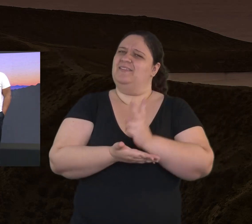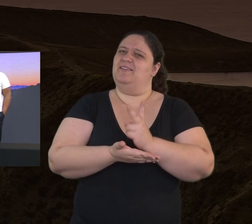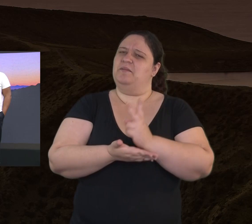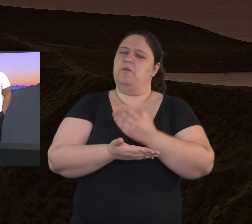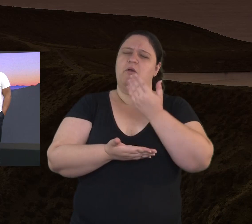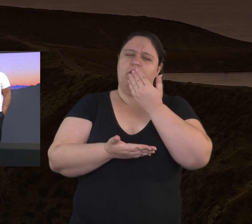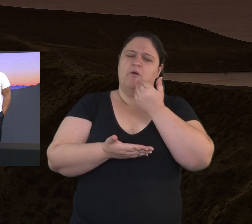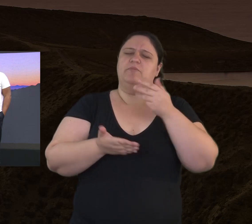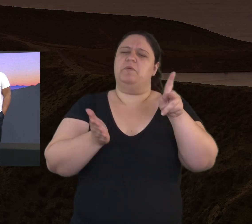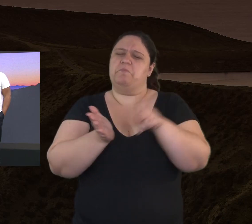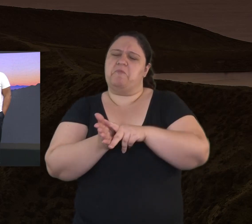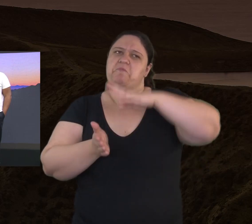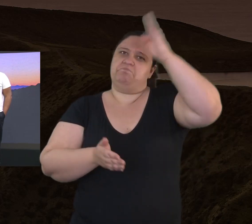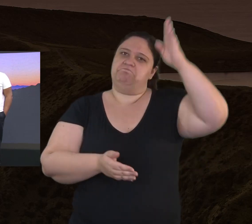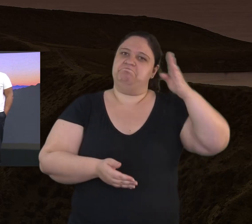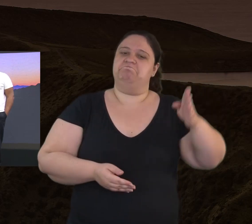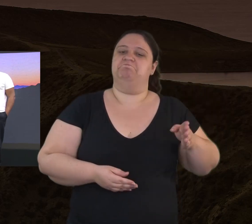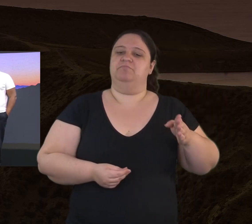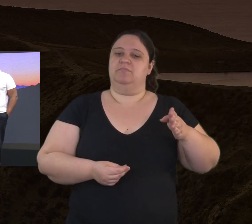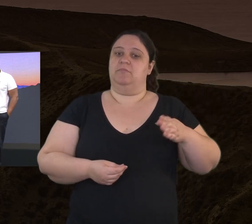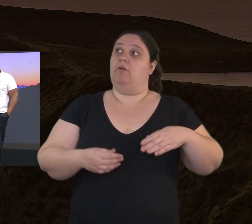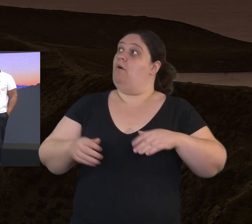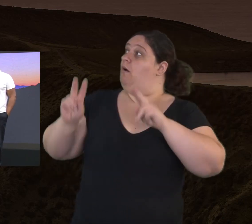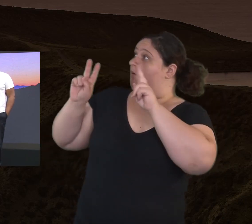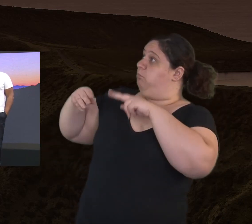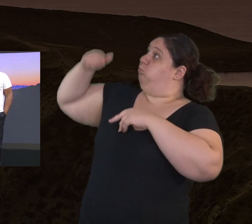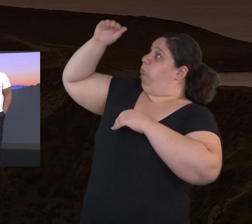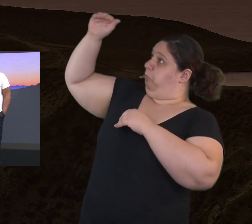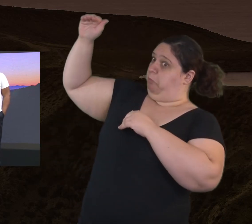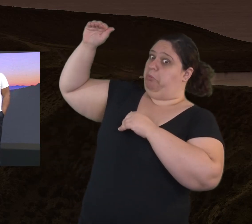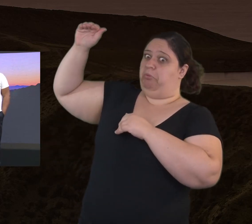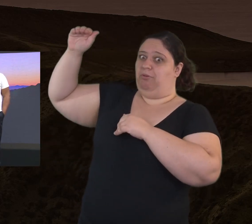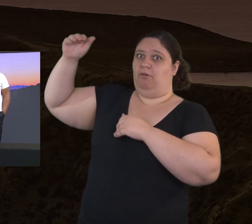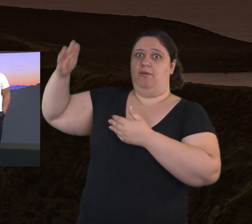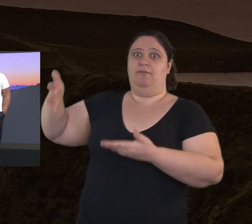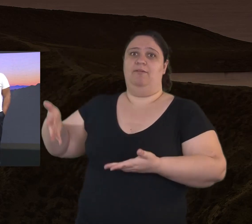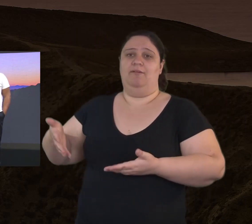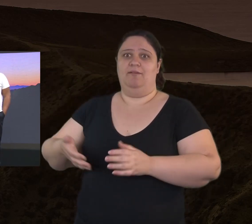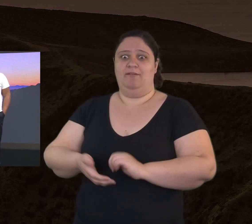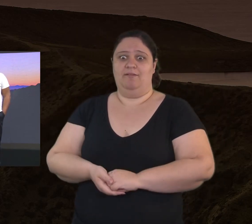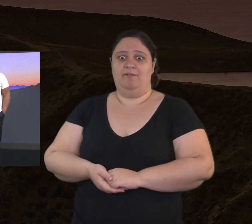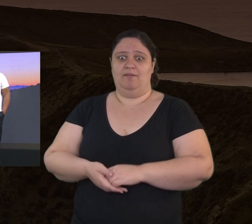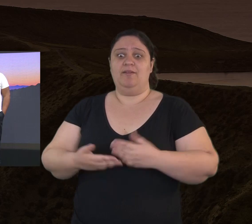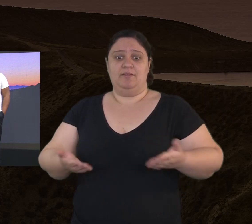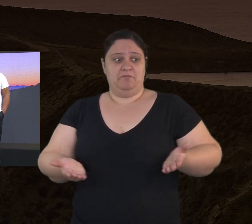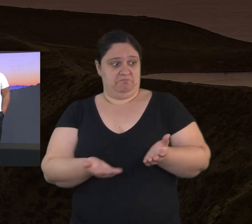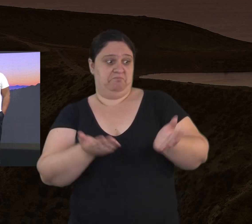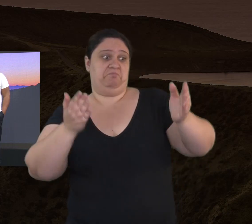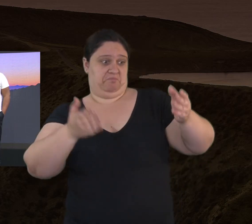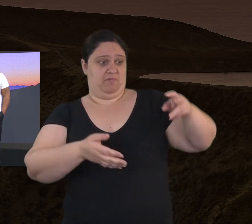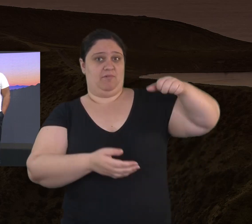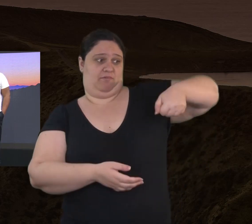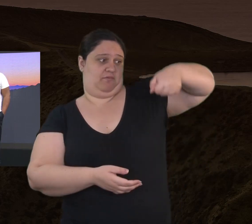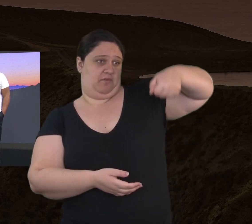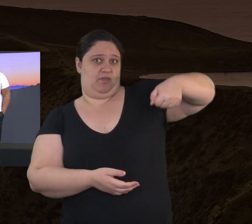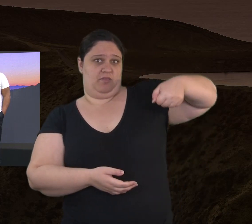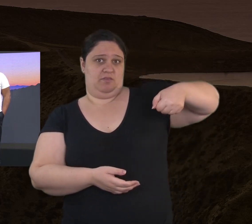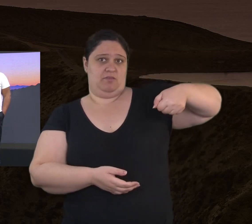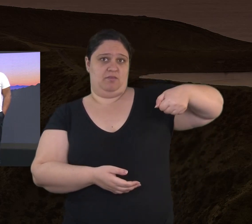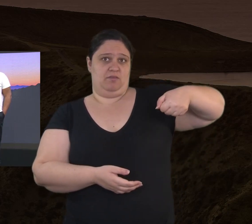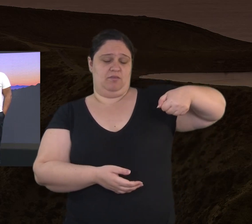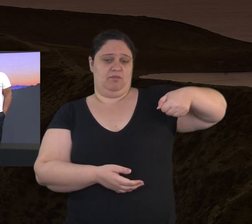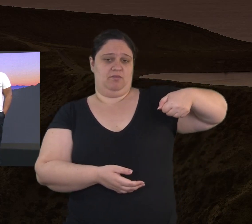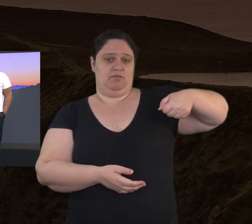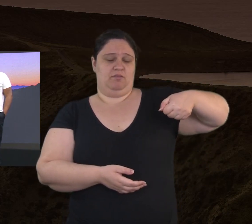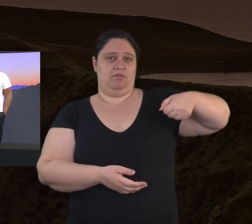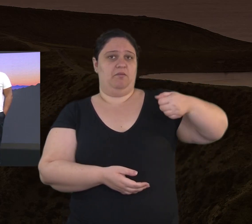desfrutando das riquezas do Brasil. E olha o tamanho que ele ficou. As riquezas do Brasil se